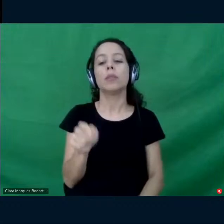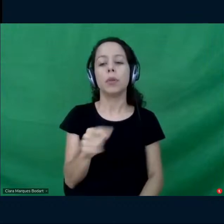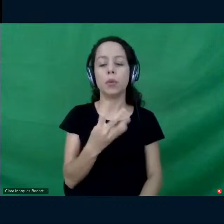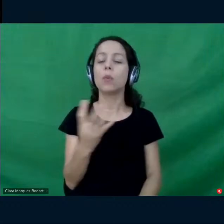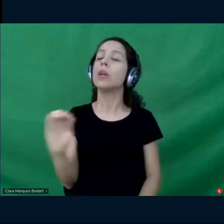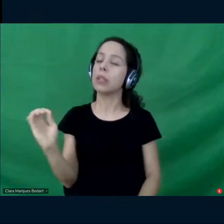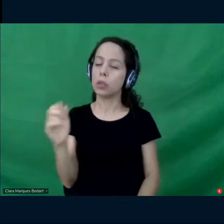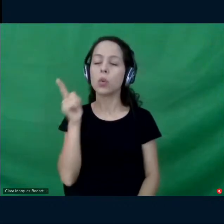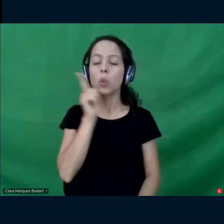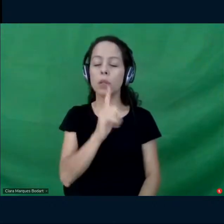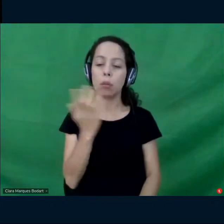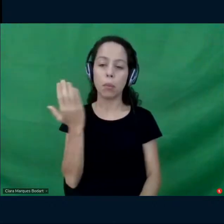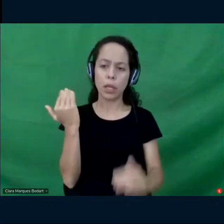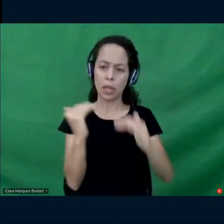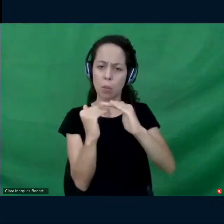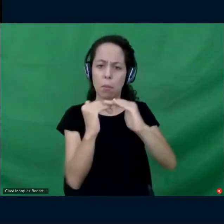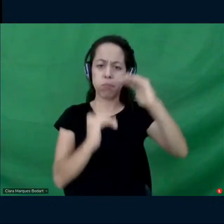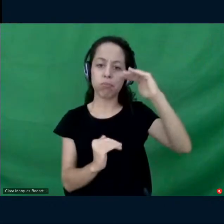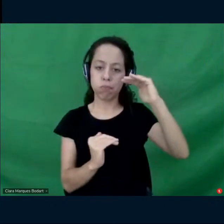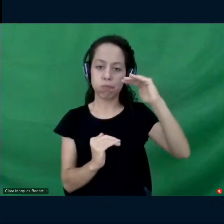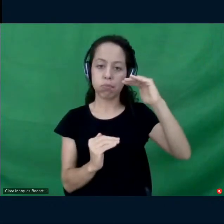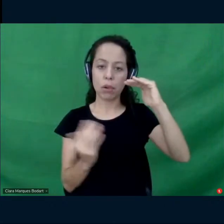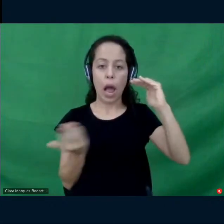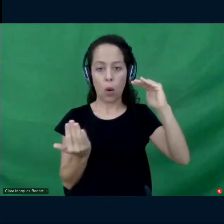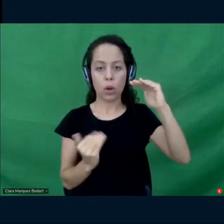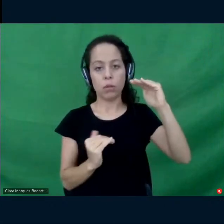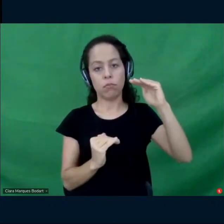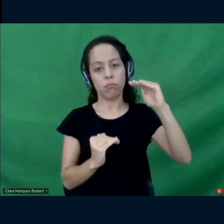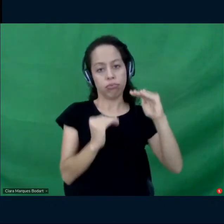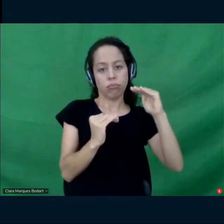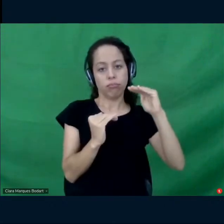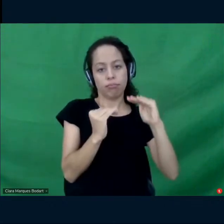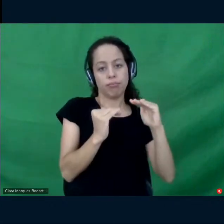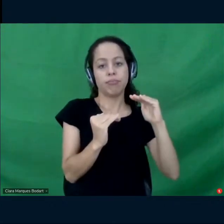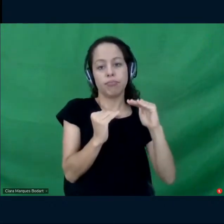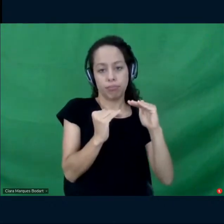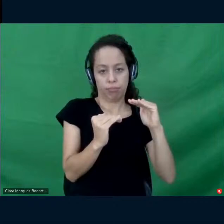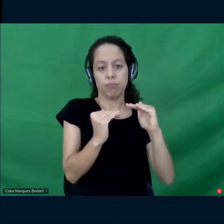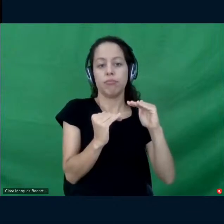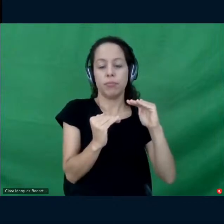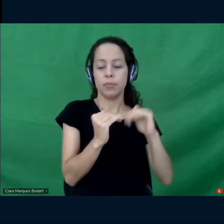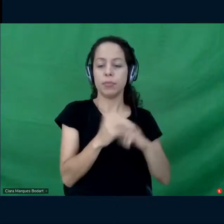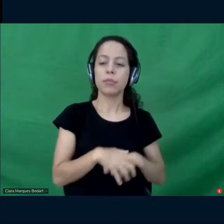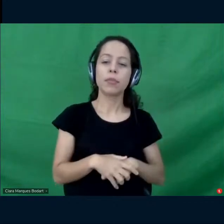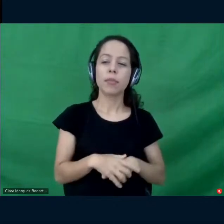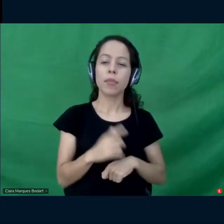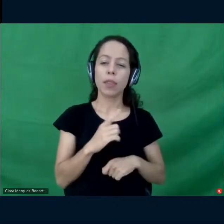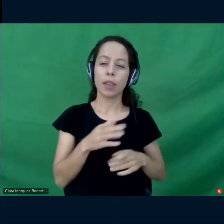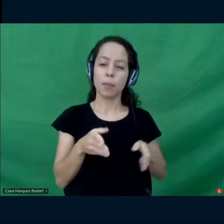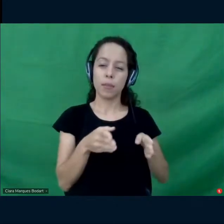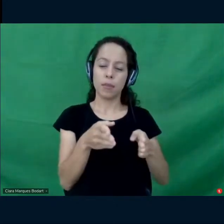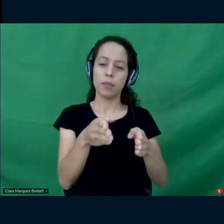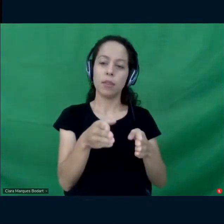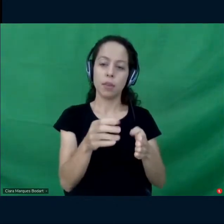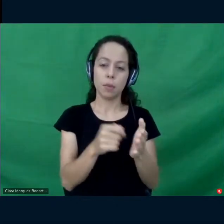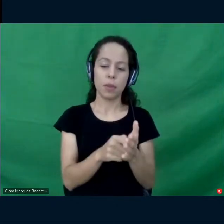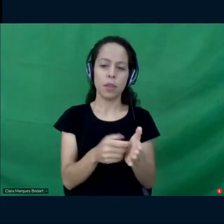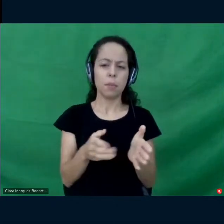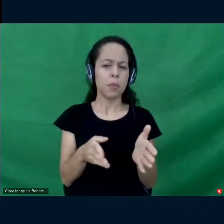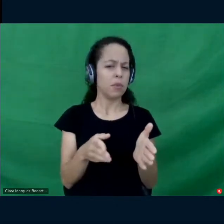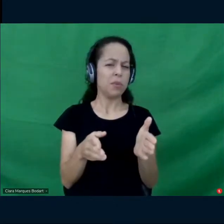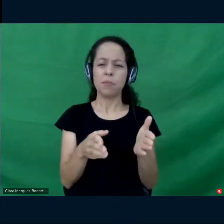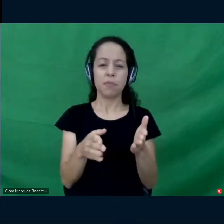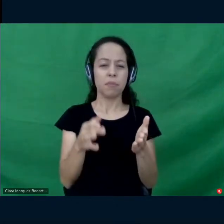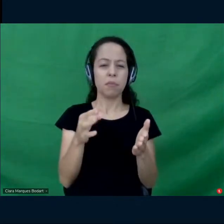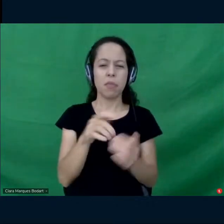E que nem isso estava garantido para todos. Porque continuava o notório saber, muda o nome dos itinerários, né? Não vai chamar de itinerário, porque os alunos,